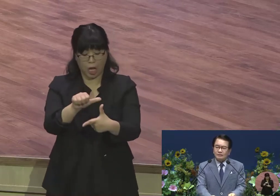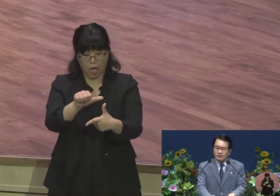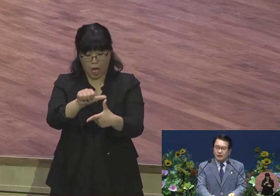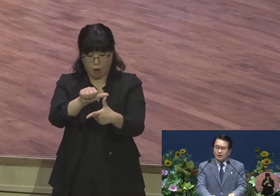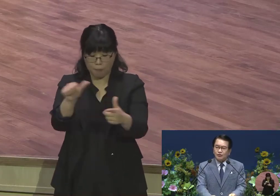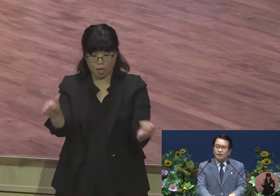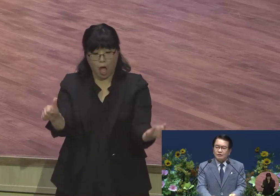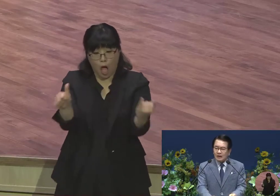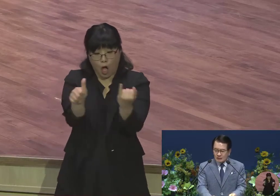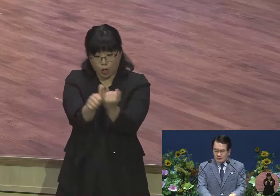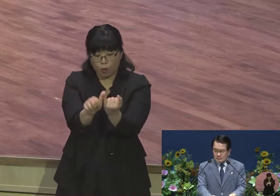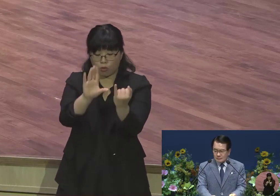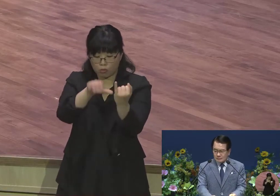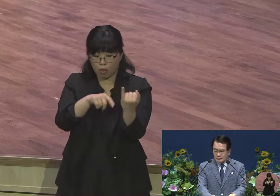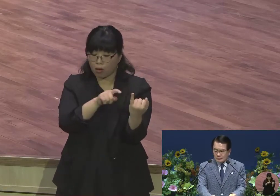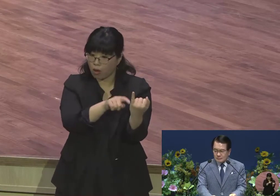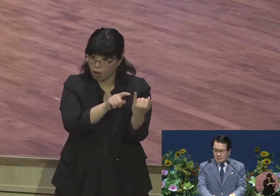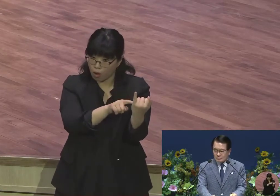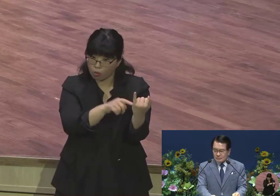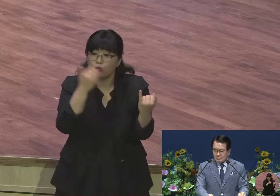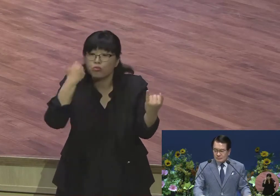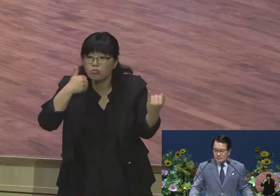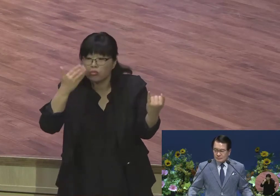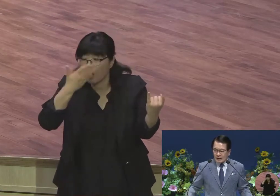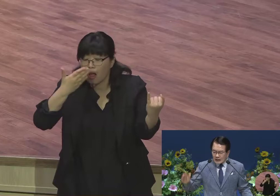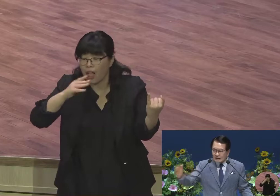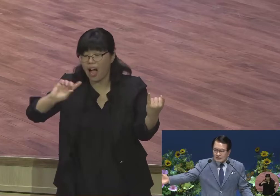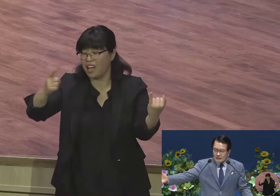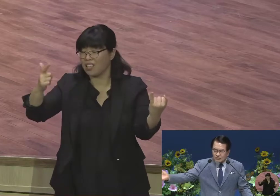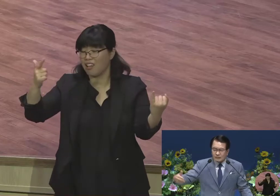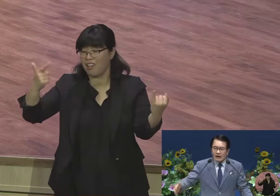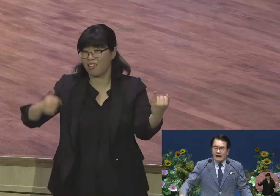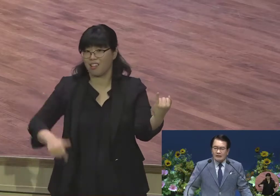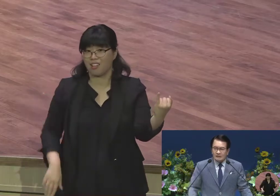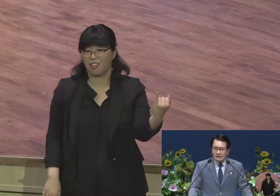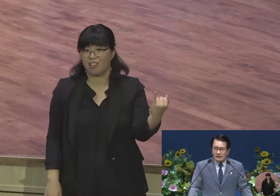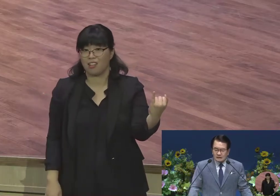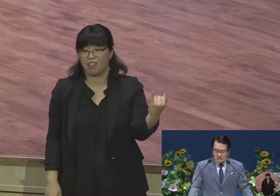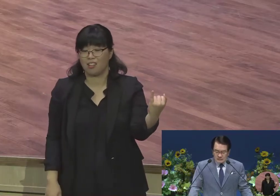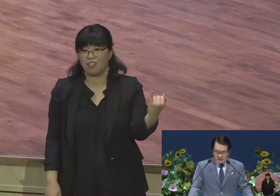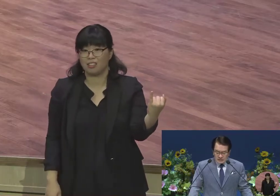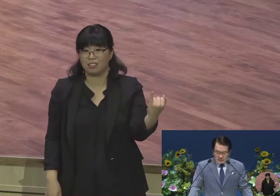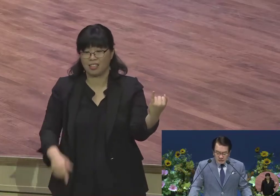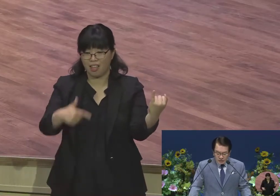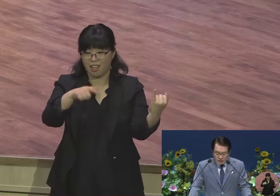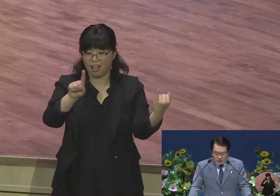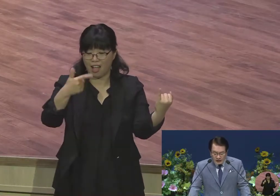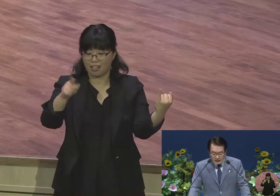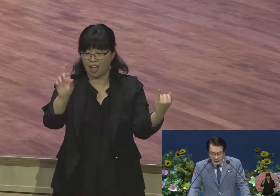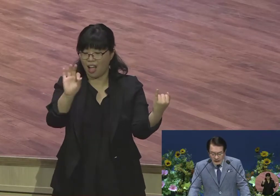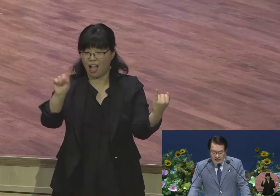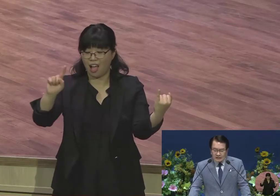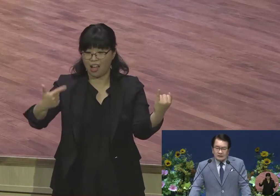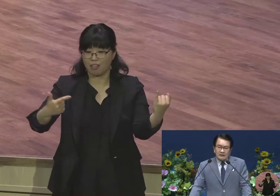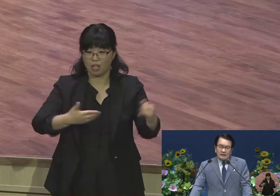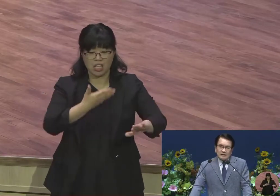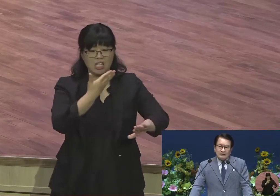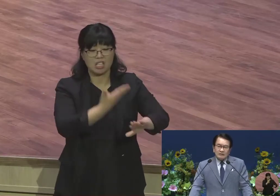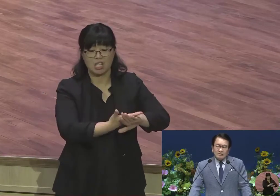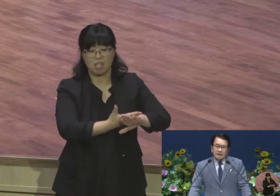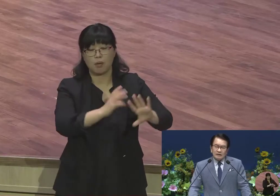자세히 보죠 두 여자 가난 여자 둘 다 가난 여자 그 결혼을 하니까